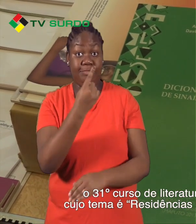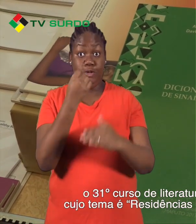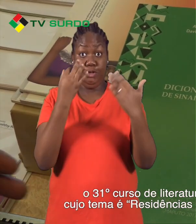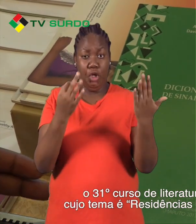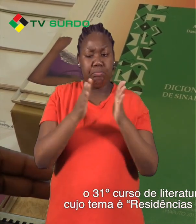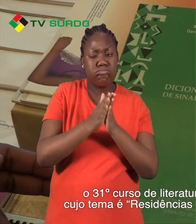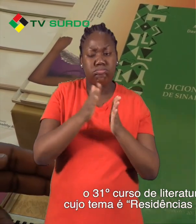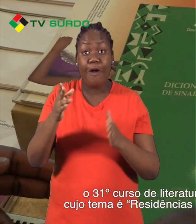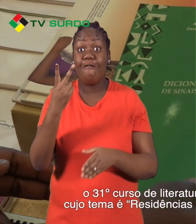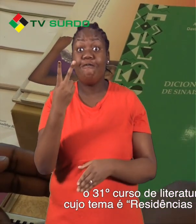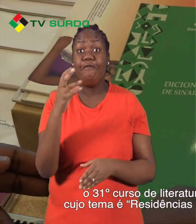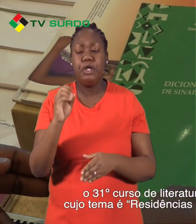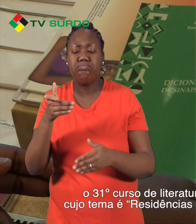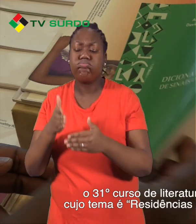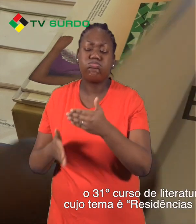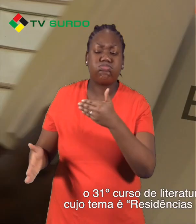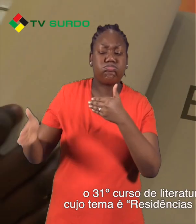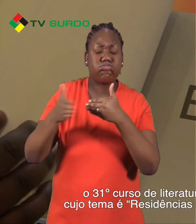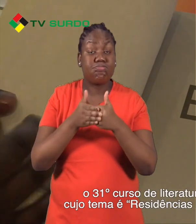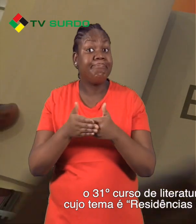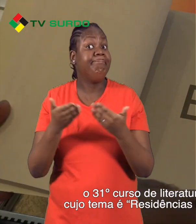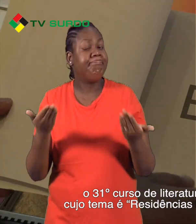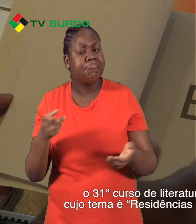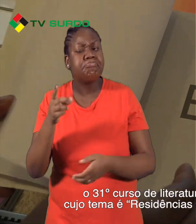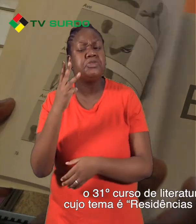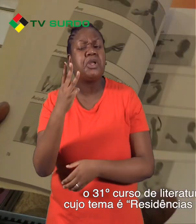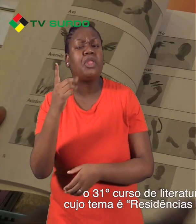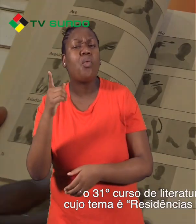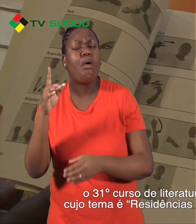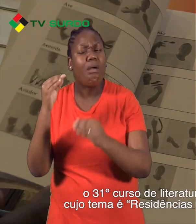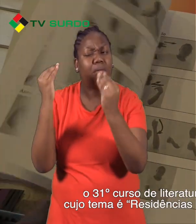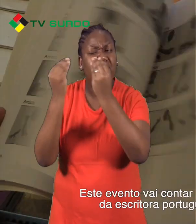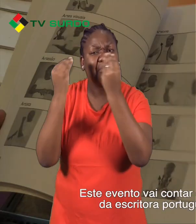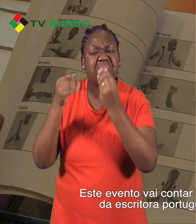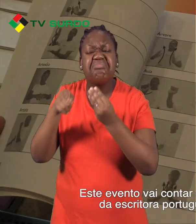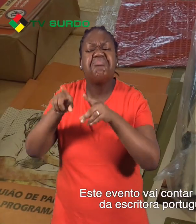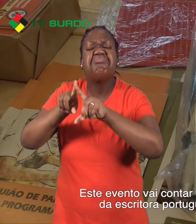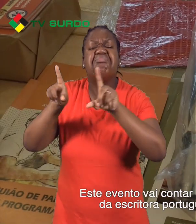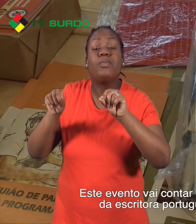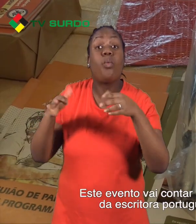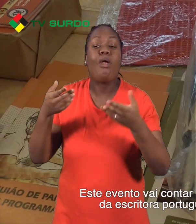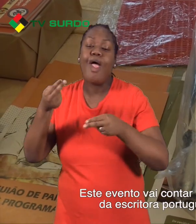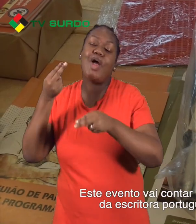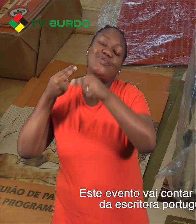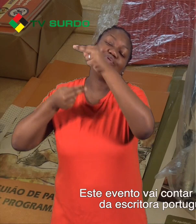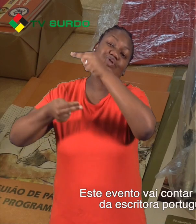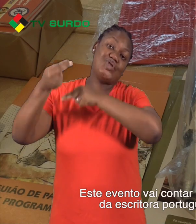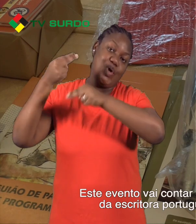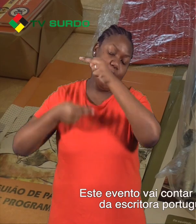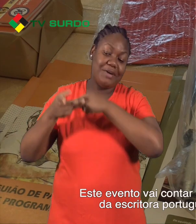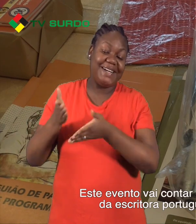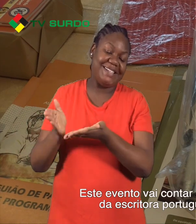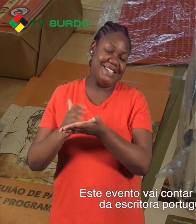curso de literatura em língua portuguesa, cujo tema é residências literárias e outras histórias. Este evento vai contar com a presença